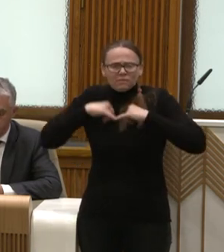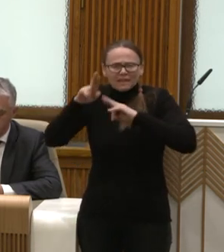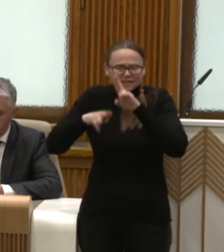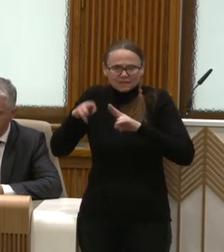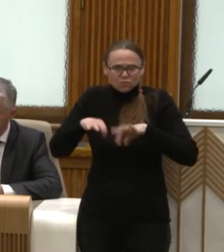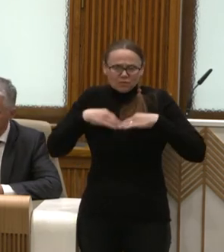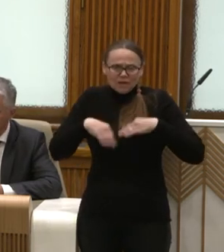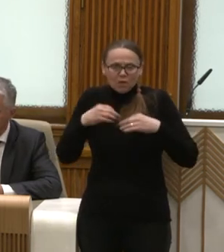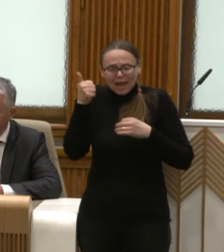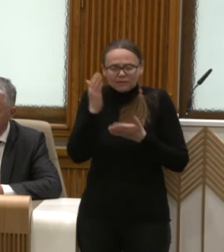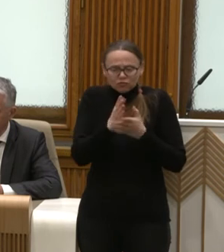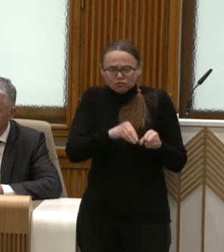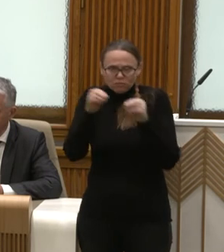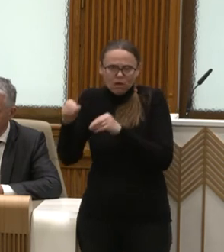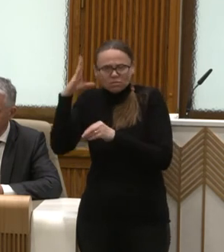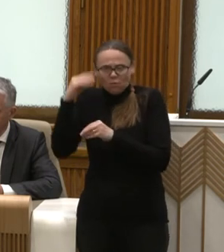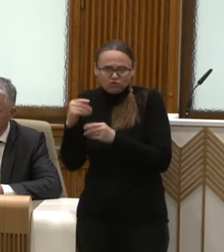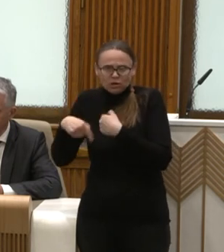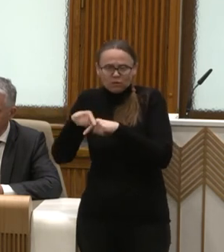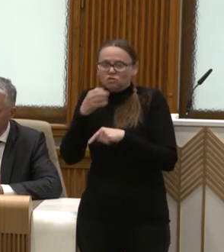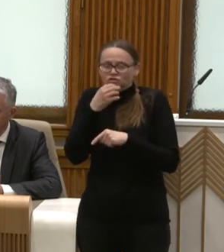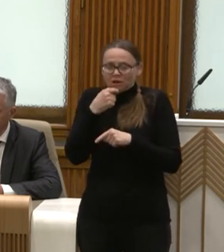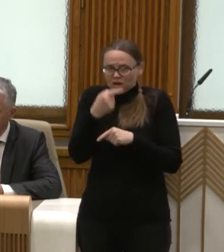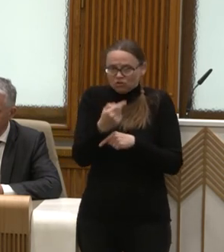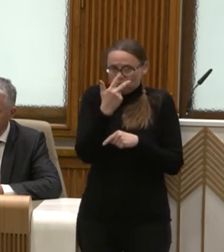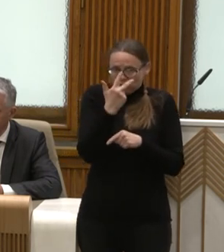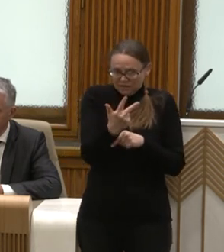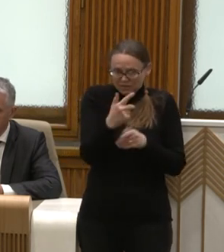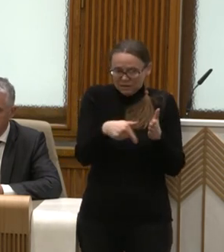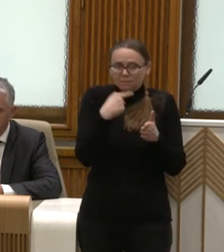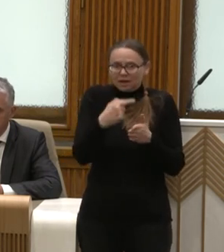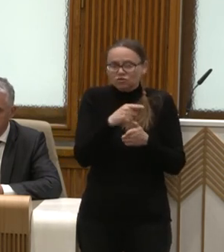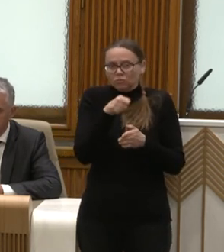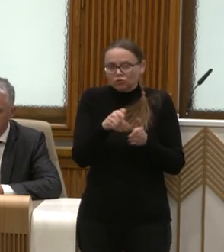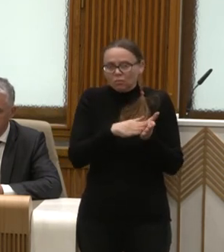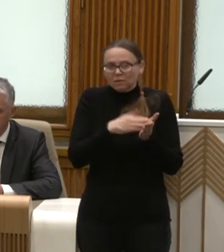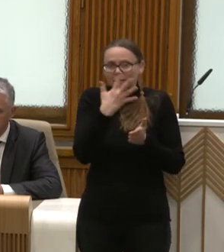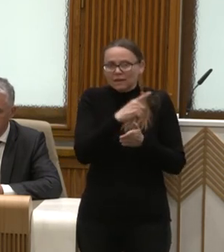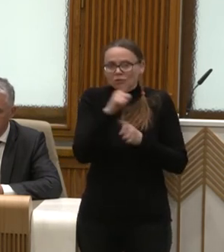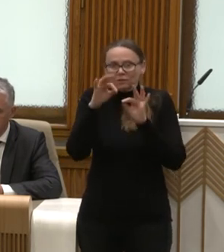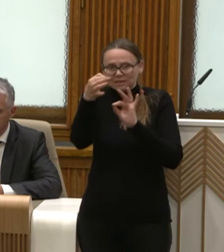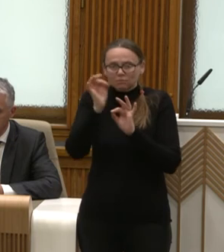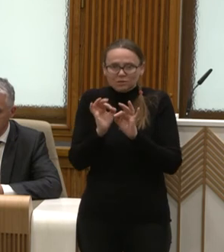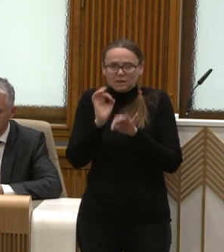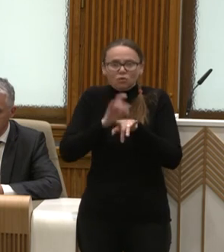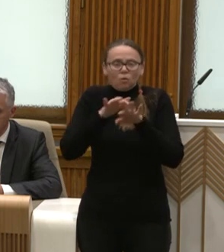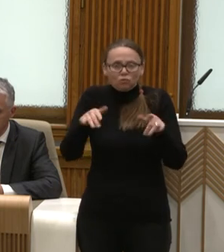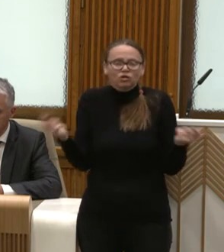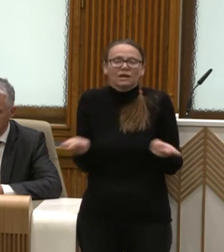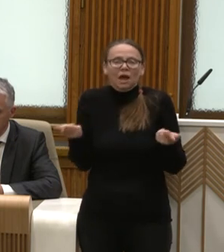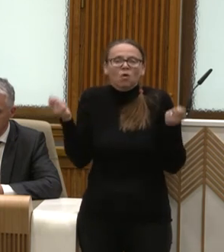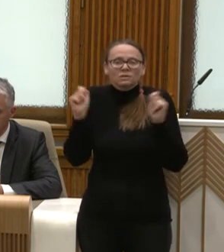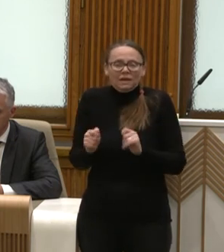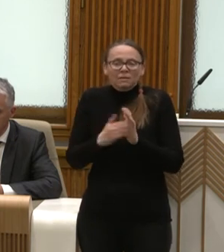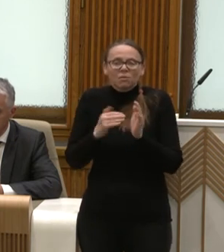oddelek. Če izhajamo iz številke 3 in rečemo, da je to 5-10% okuženih, lahko sklepamo, kakšen